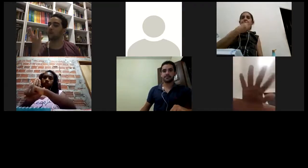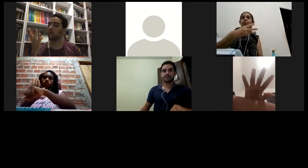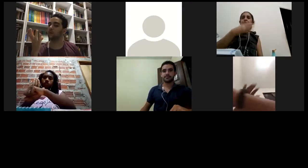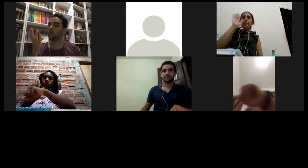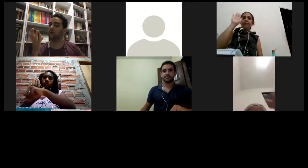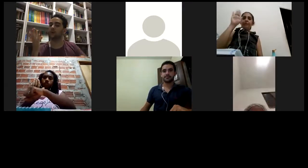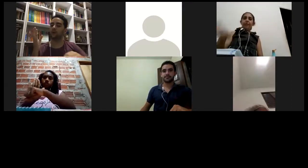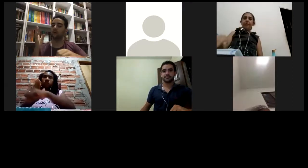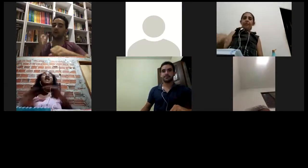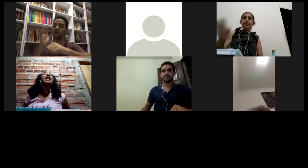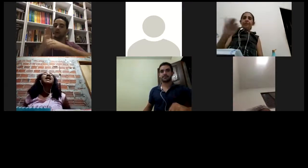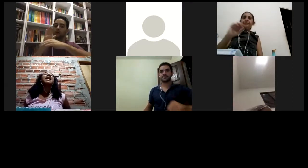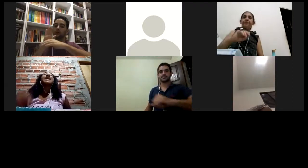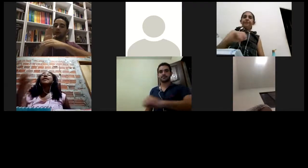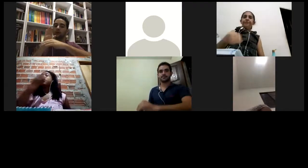Boa